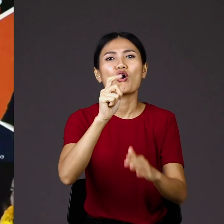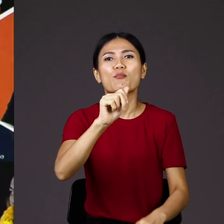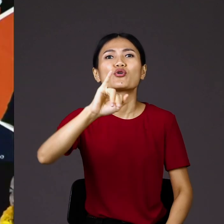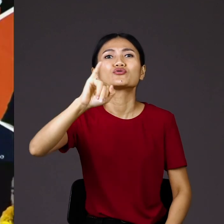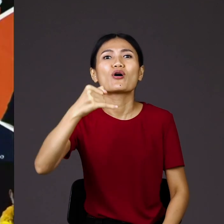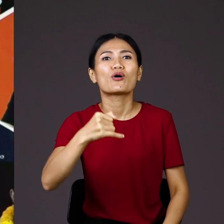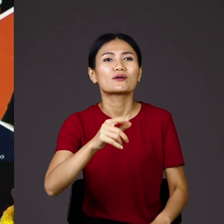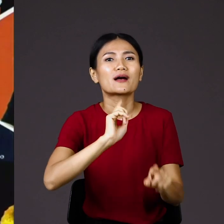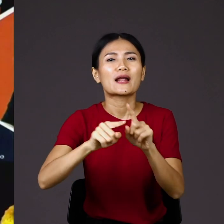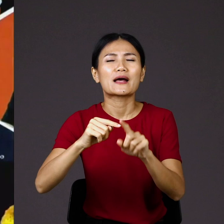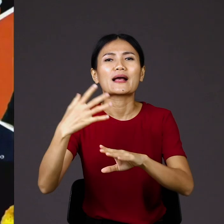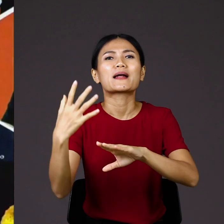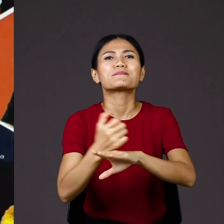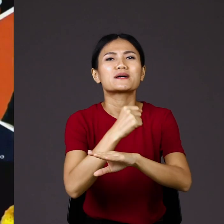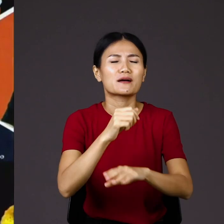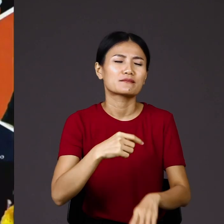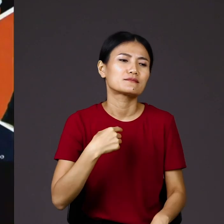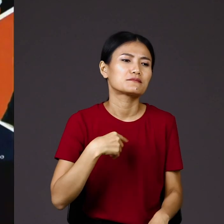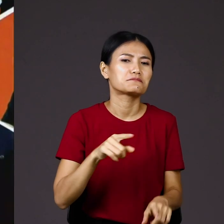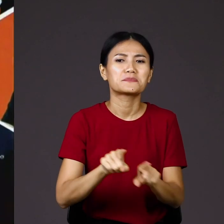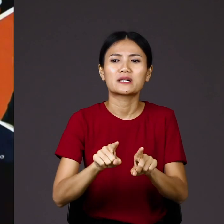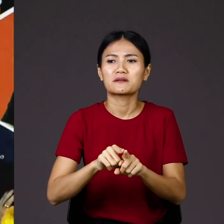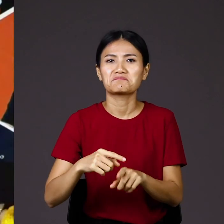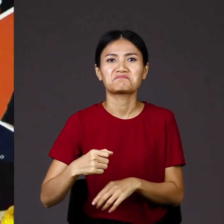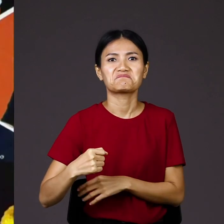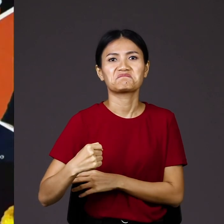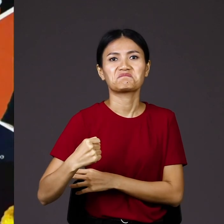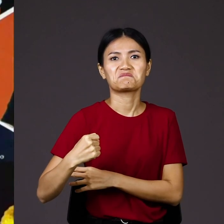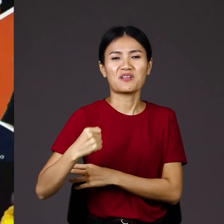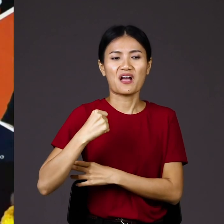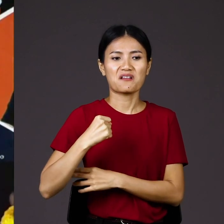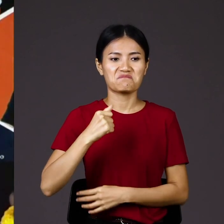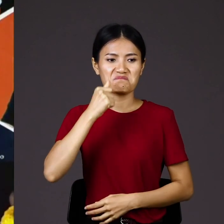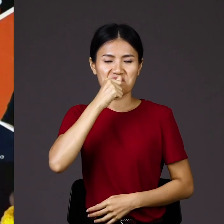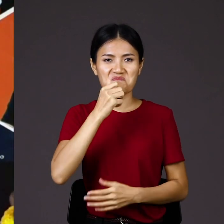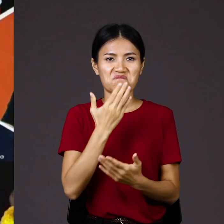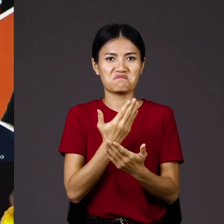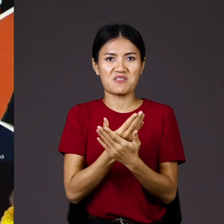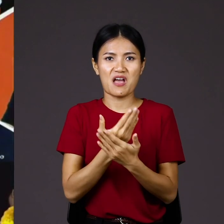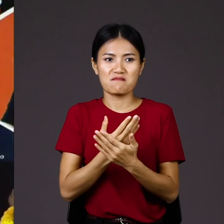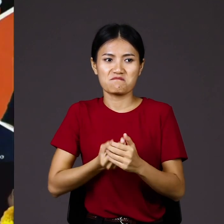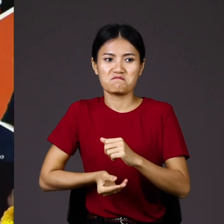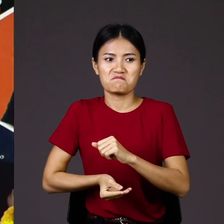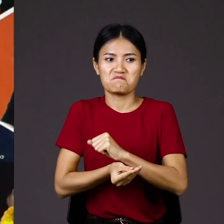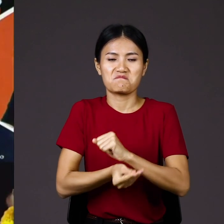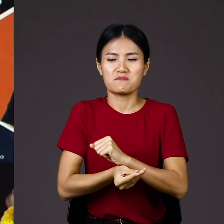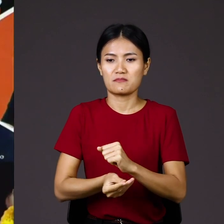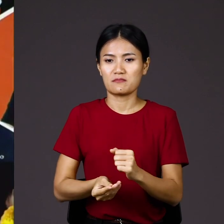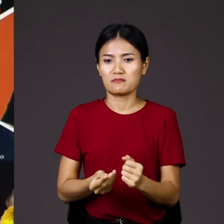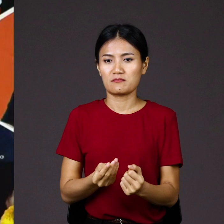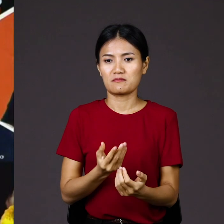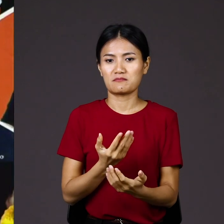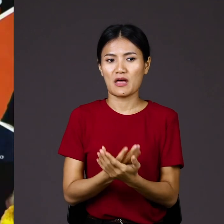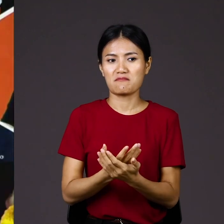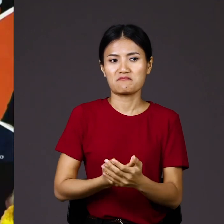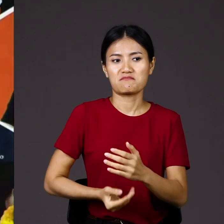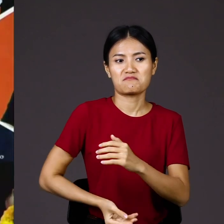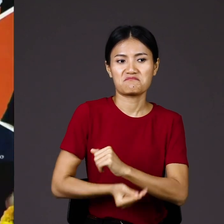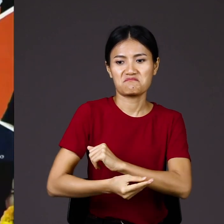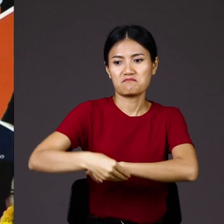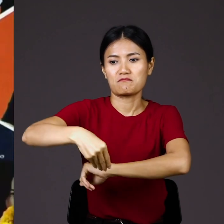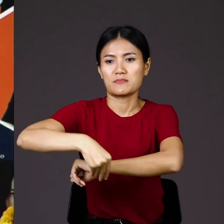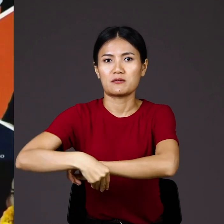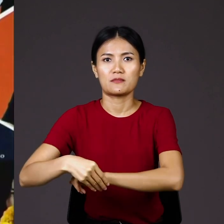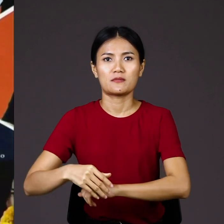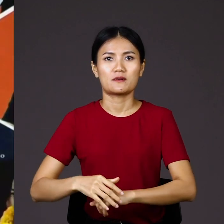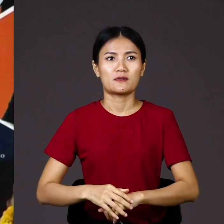การเมืองท้องถิ่นแบบเดิมๆที่เราบอกกันว่ามันเป็นการเมืองที่ใช้อิทธิพลเป็นการเมืองที่ใช้เงินทองและเป็น